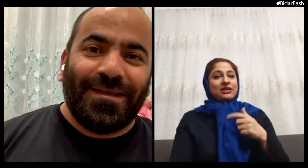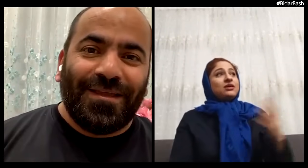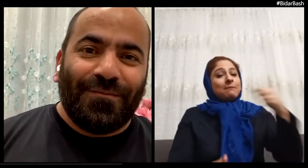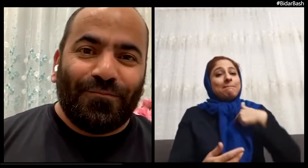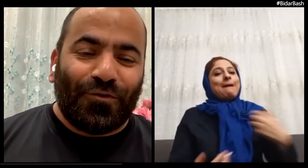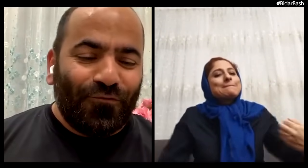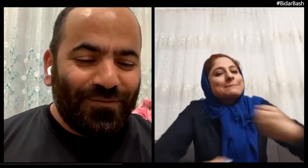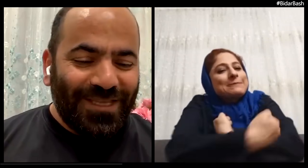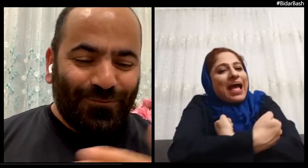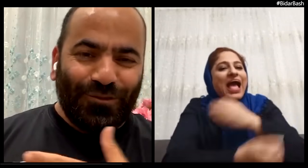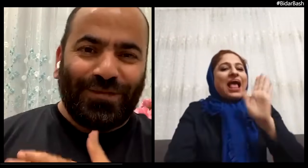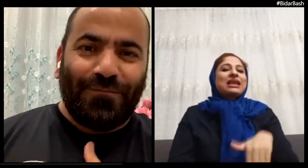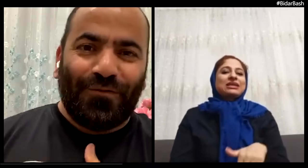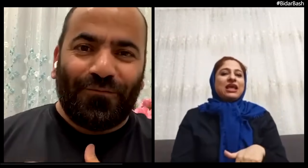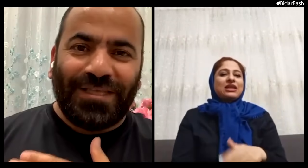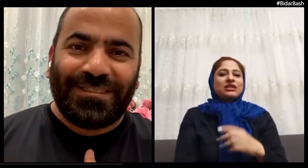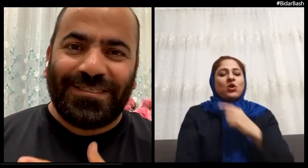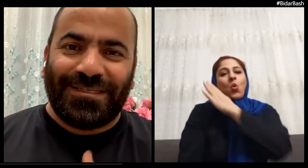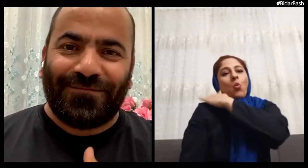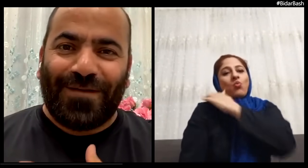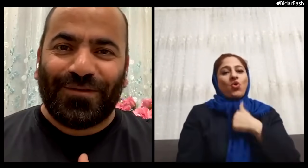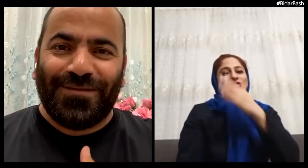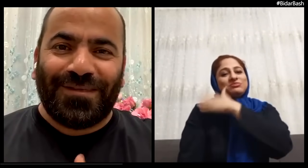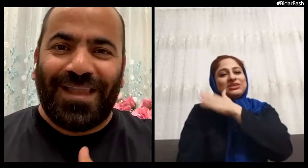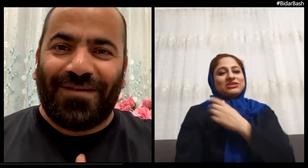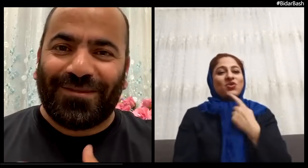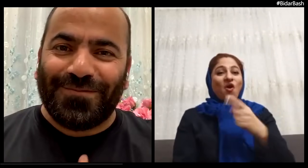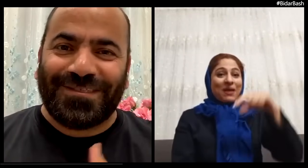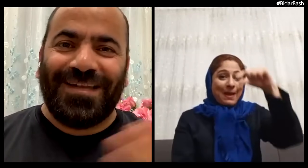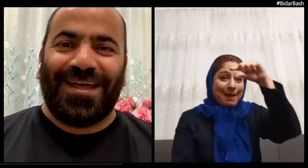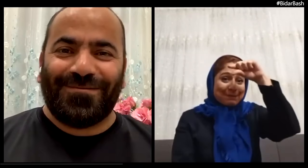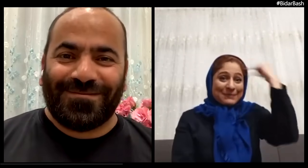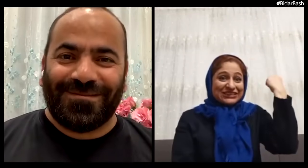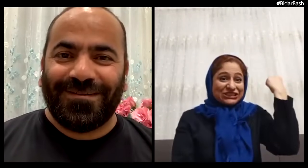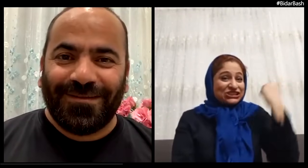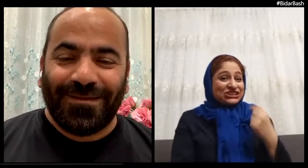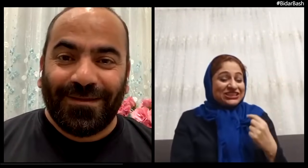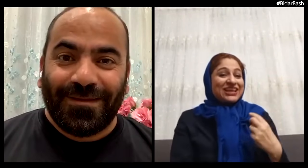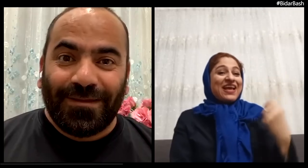کرد، میگفت میزد پشت من، میگفت بسیجی فهمانده میگه 90 تا بیشتر نرو.